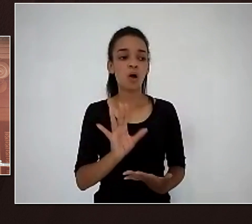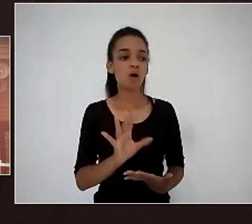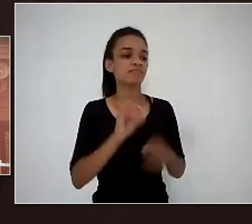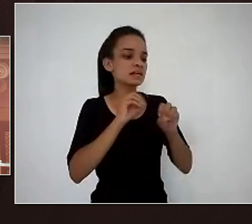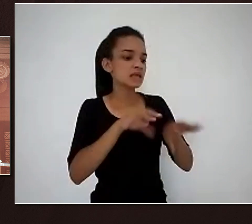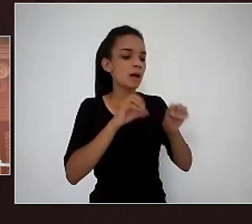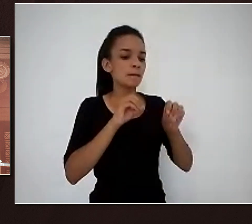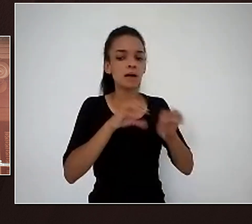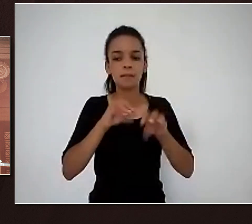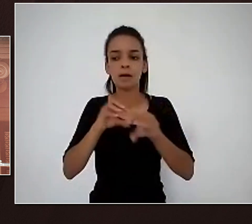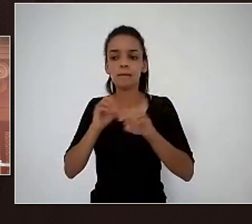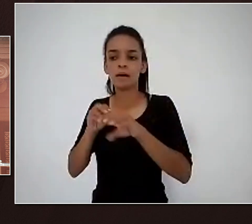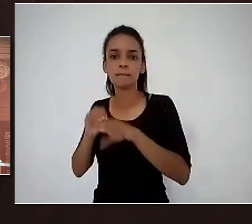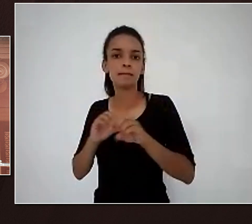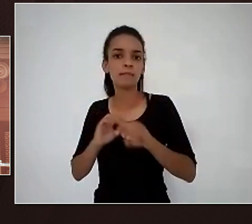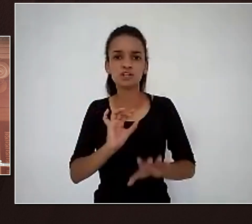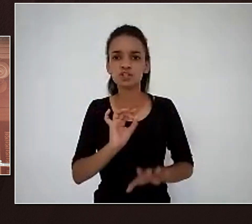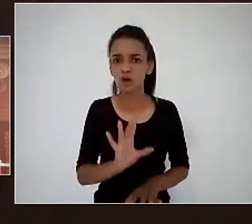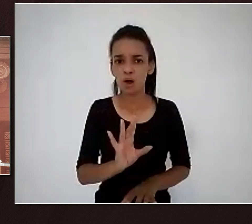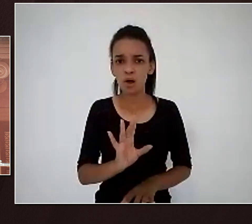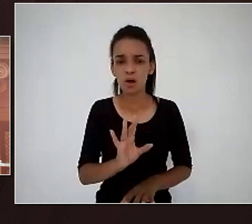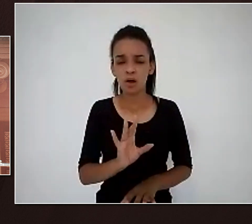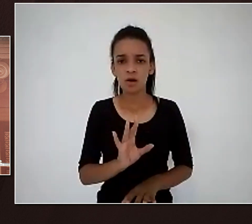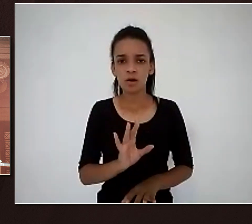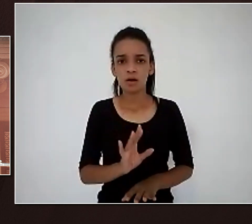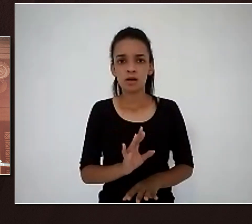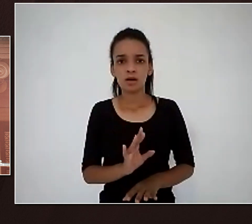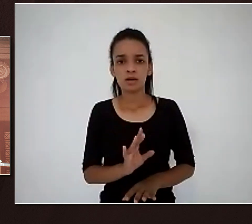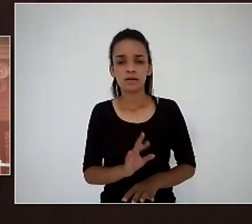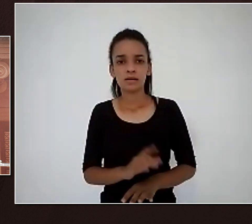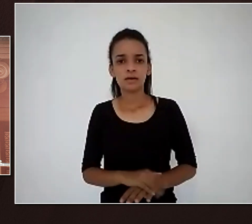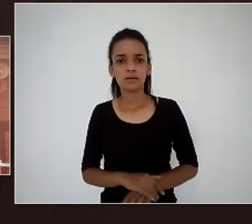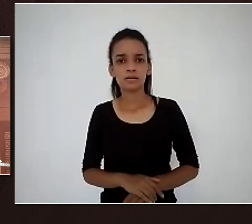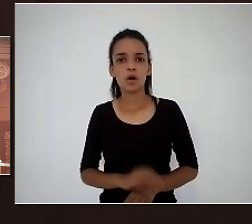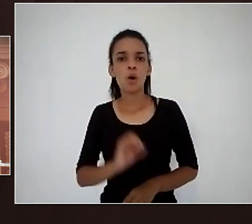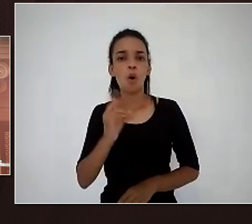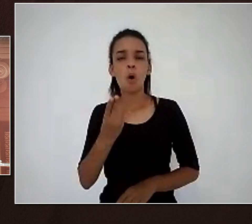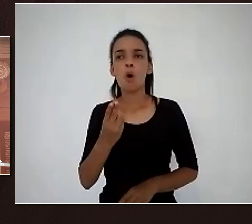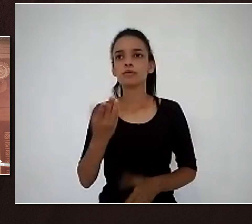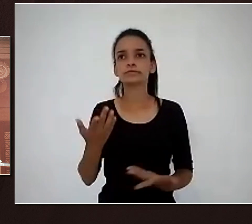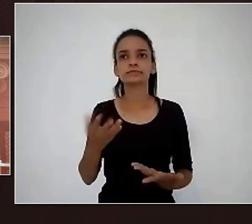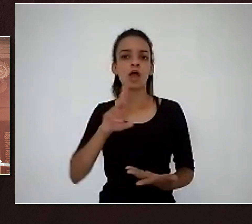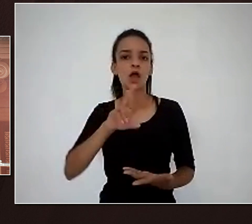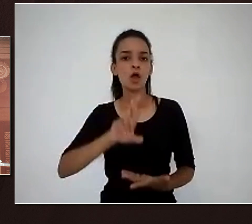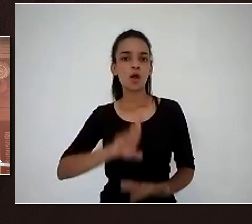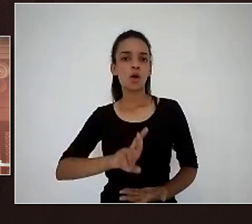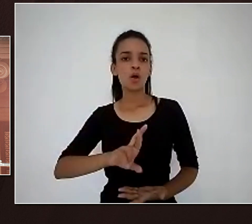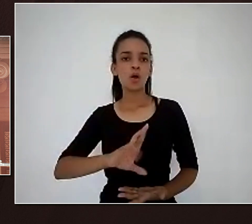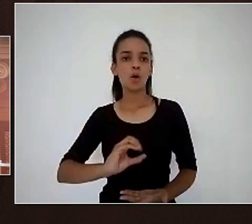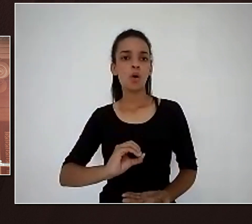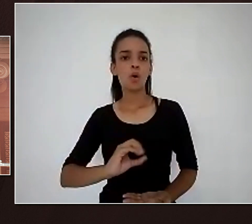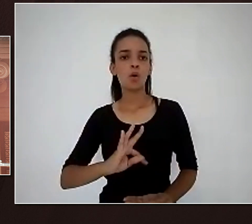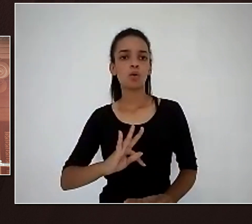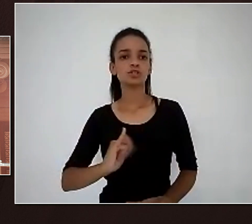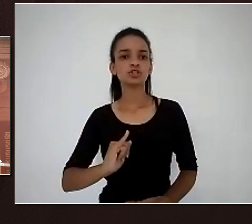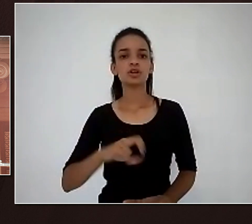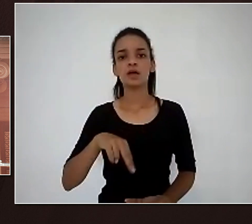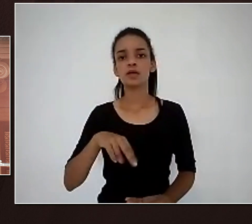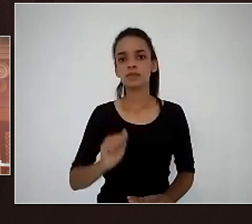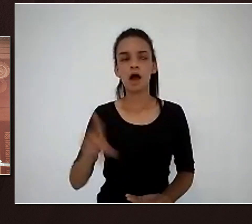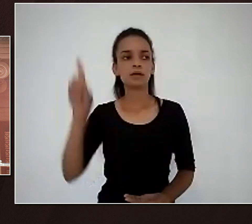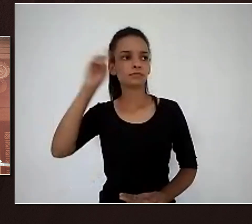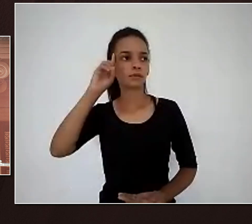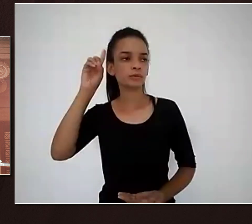igreja, você já está acostumado com sua rotina na sua igreja. Cuidado, a gente não cair em rotinas,